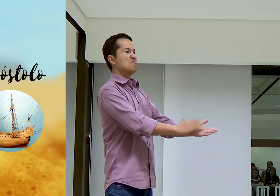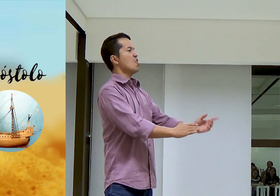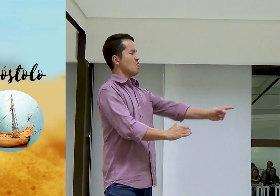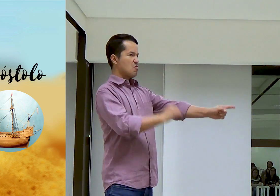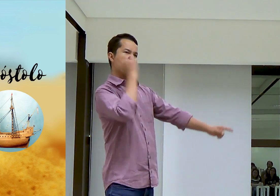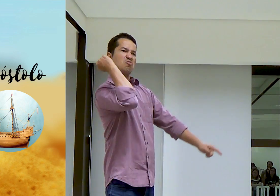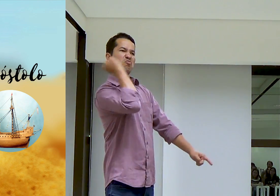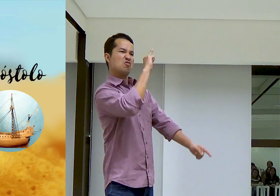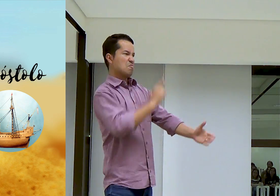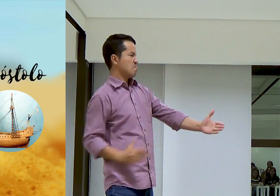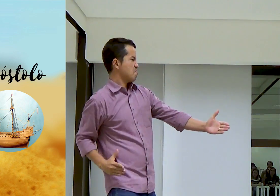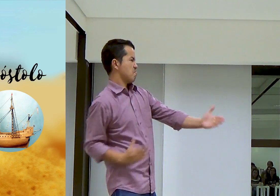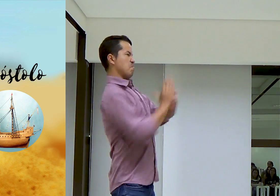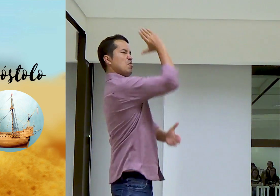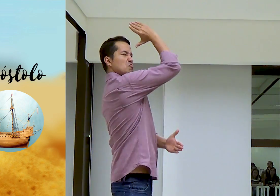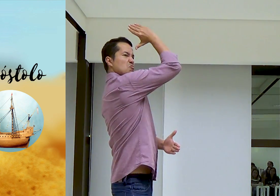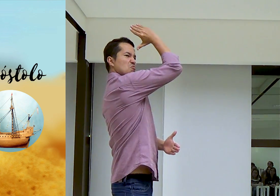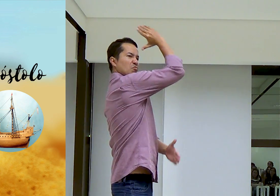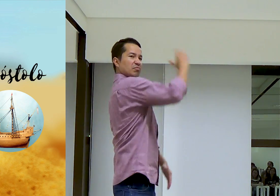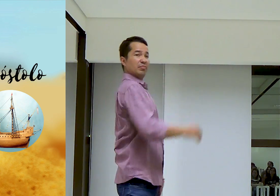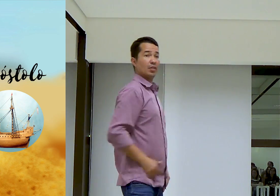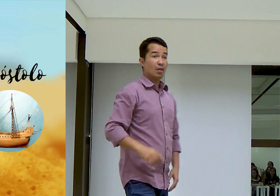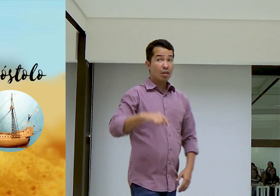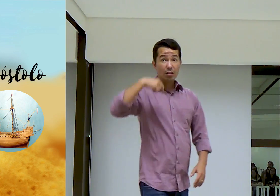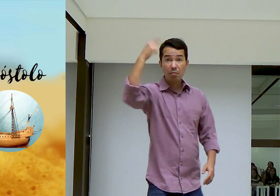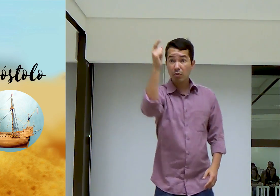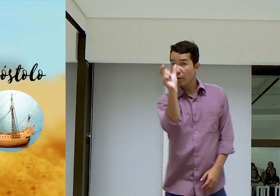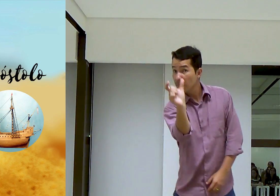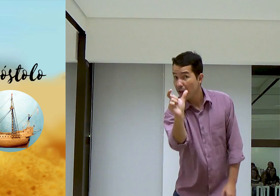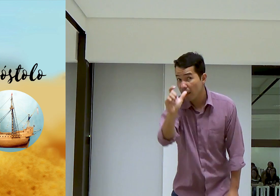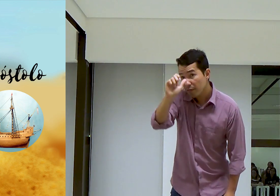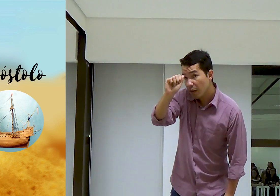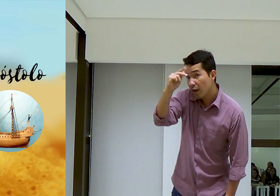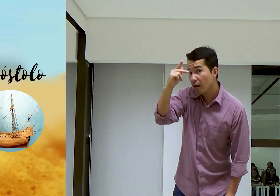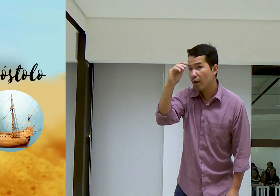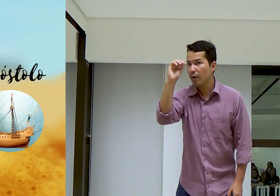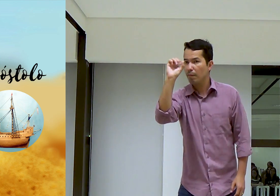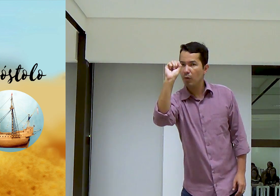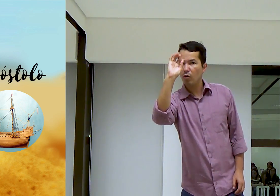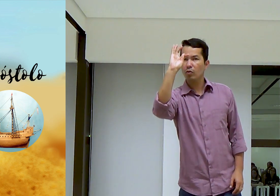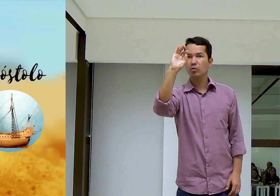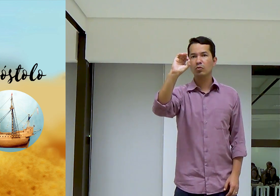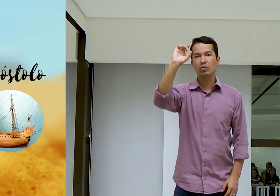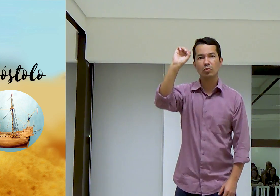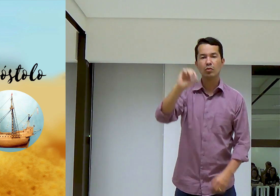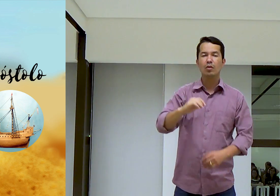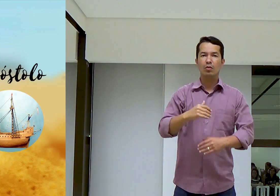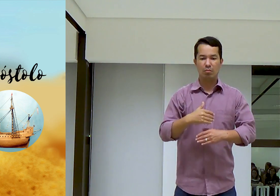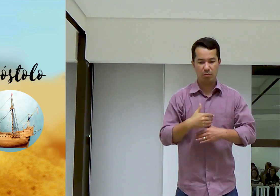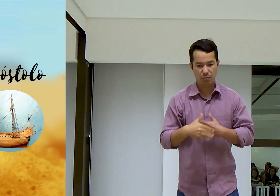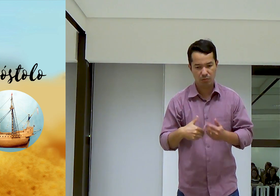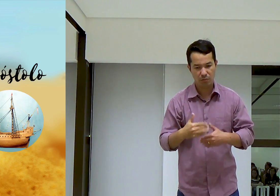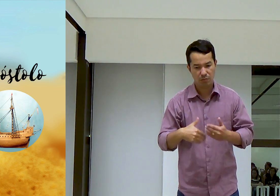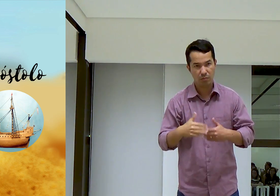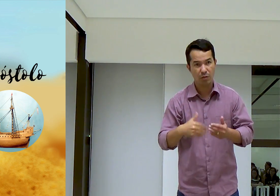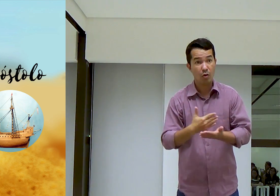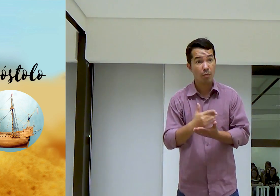o rei recebia o seu tesouro e o rei então agradecia por aquilo que ele tinha tido cuidado. Então